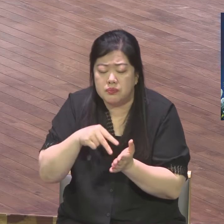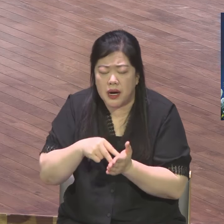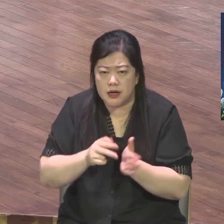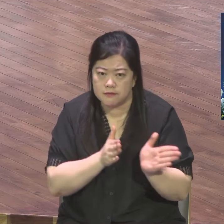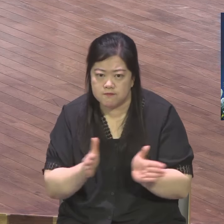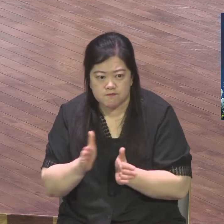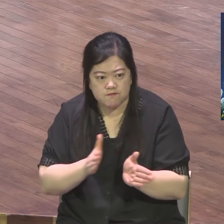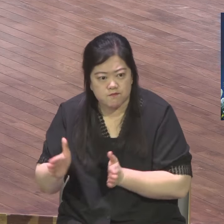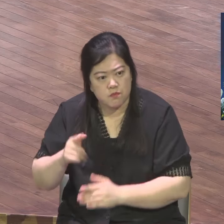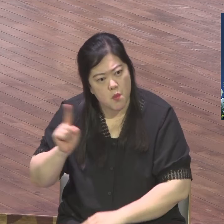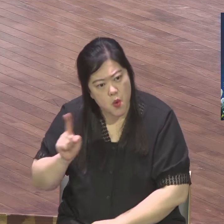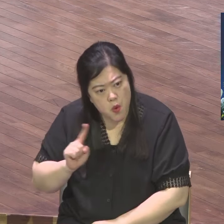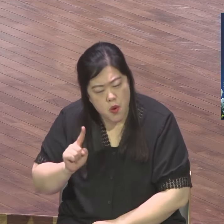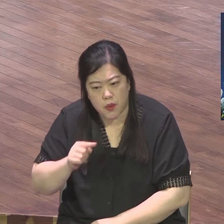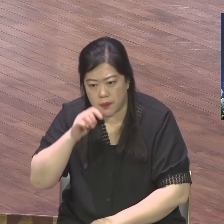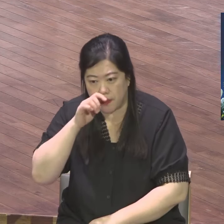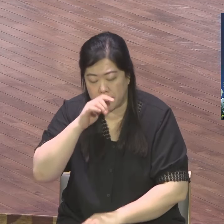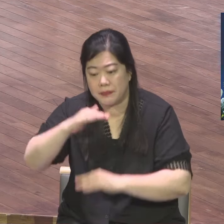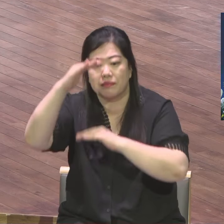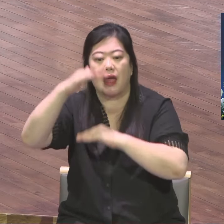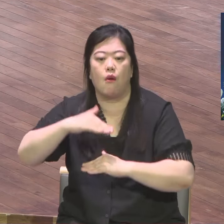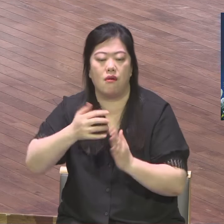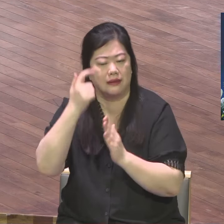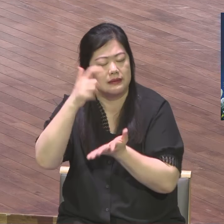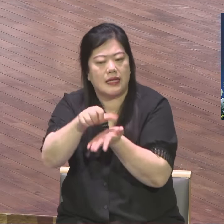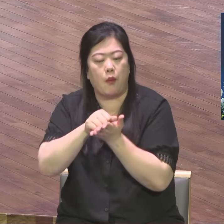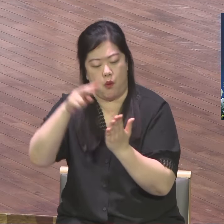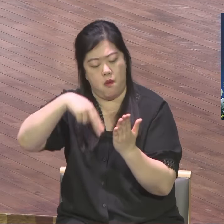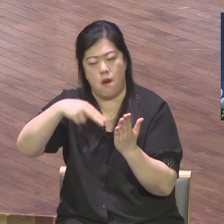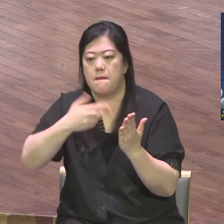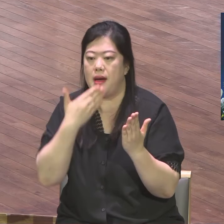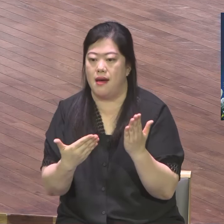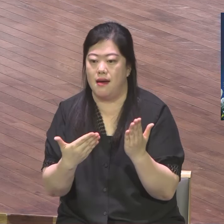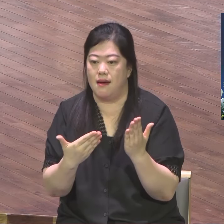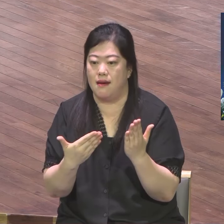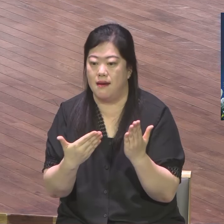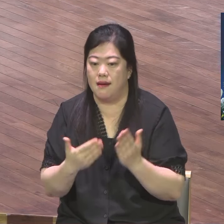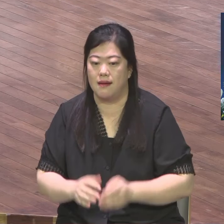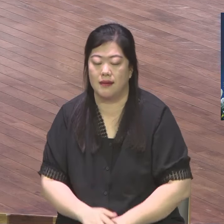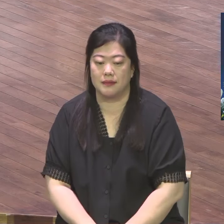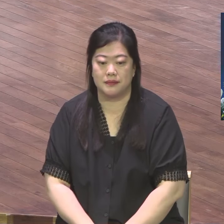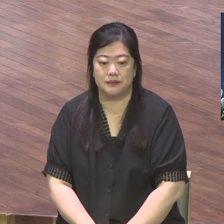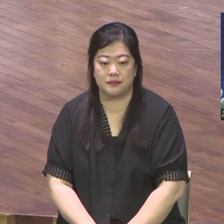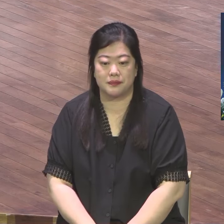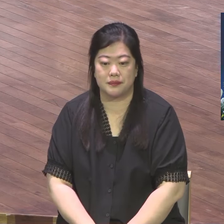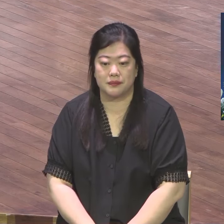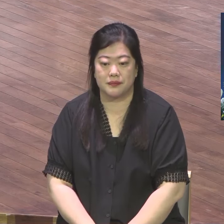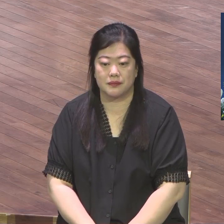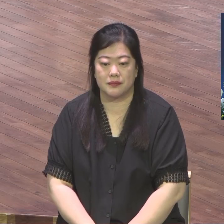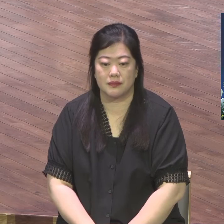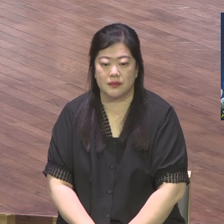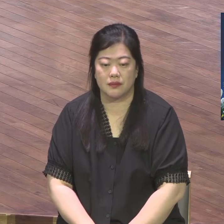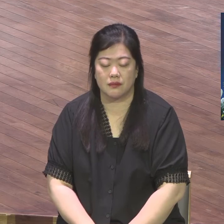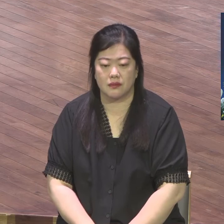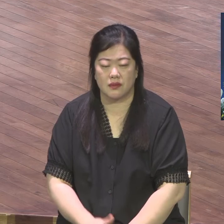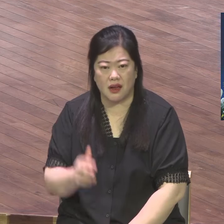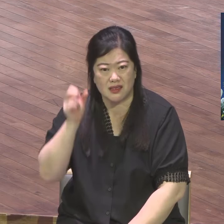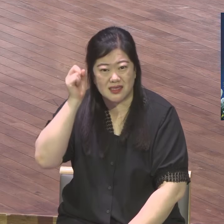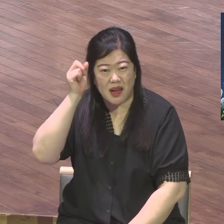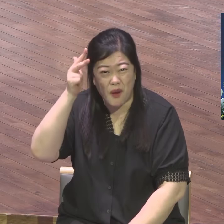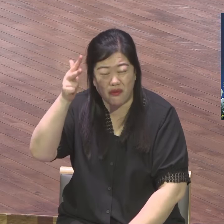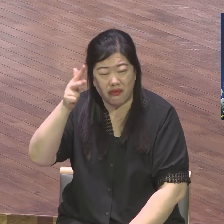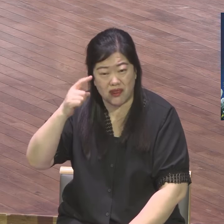예비 신부들께서는 읽어보시기를 바랍니다. 우리가 잠언 말씀을 단순히 이론이나